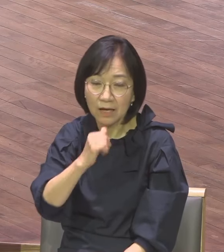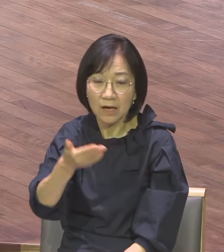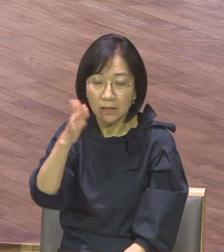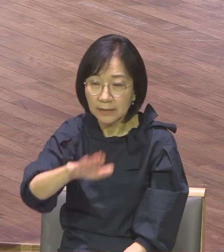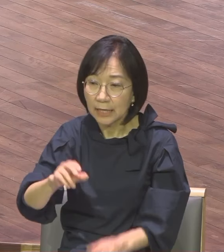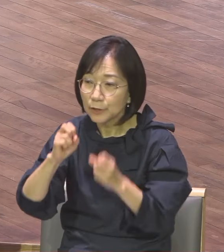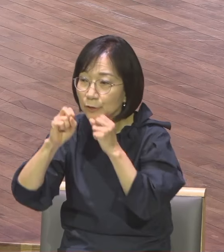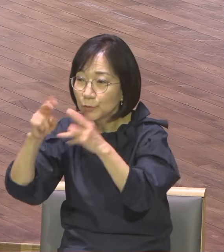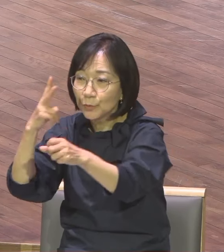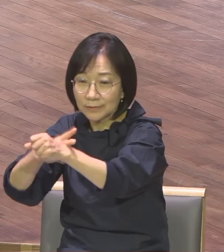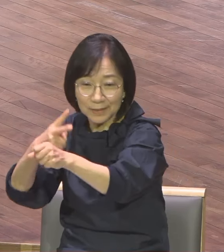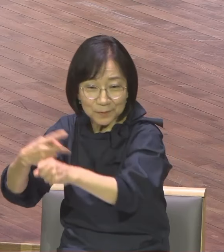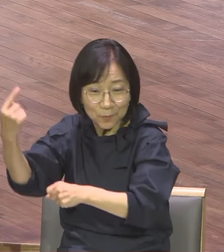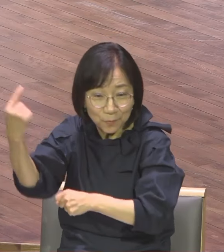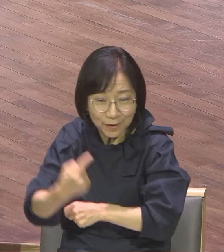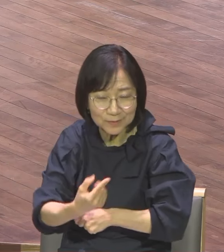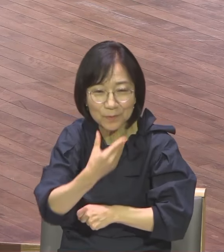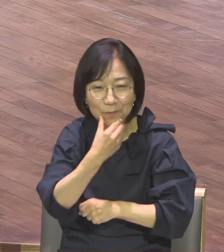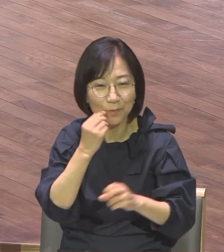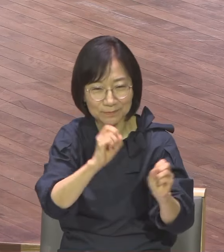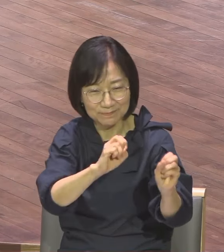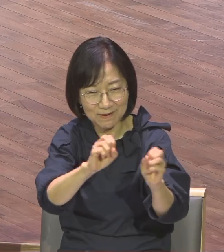이 선교사 중.